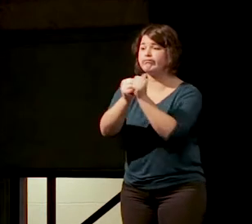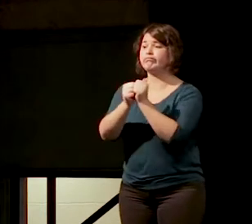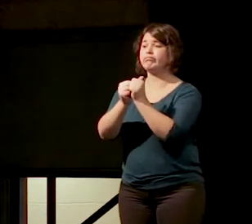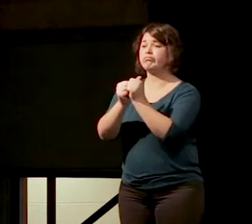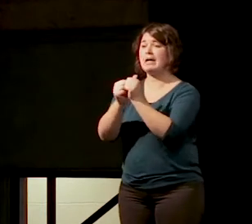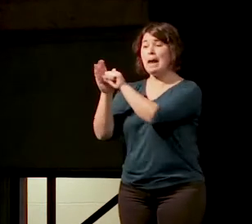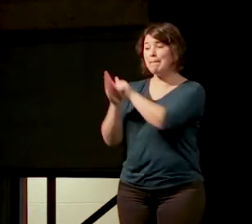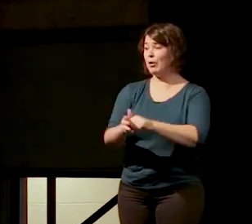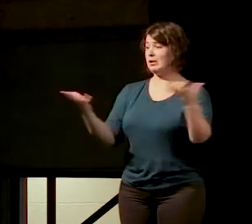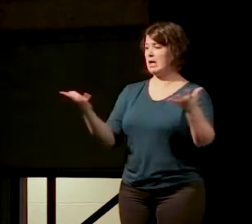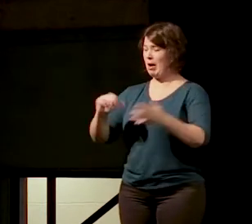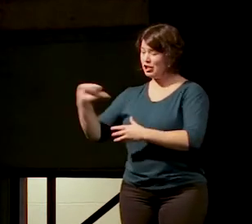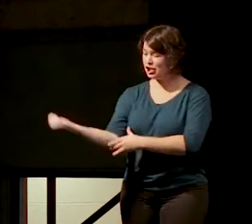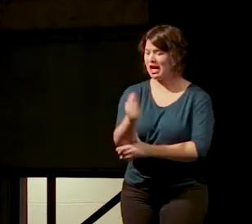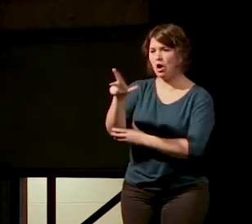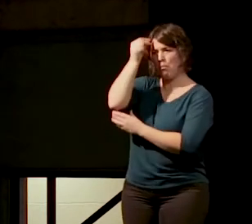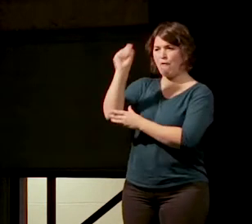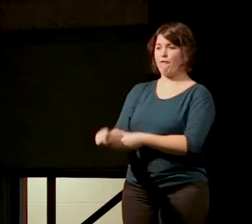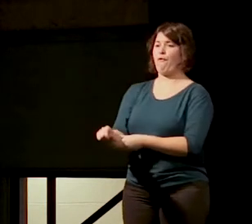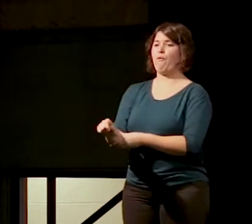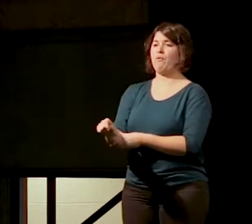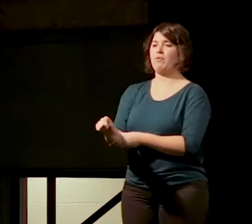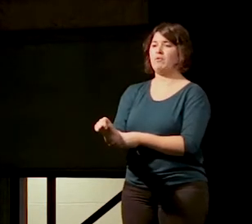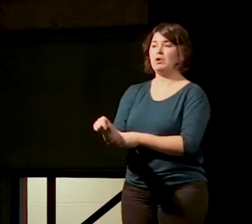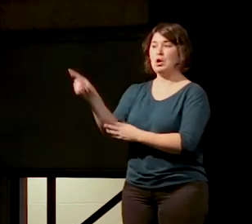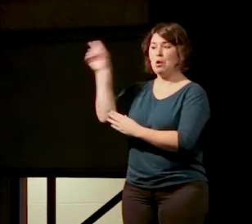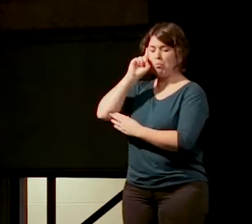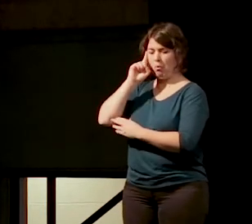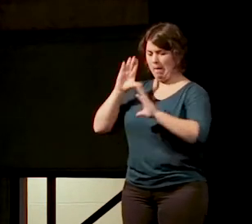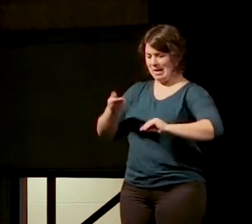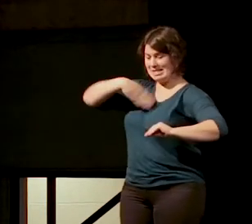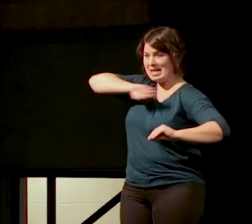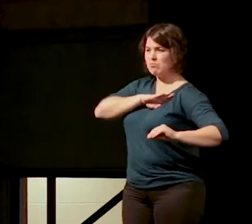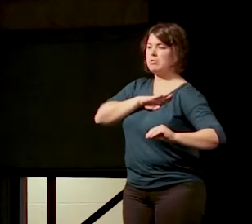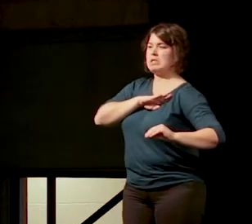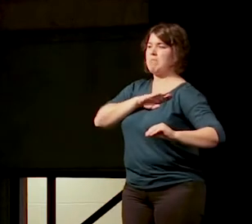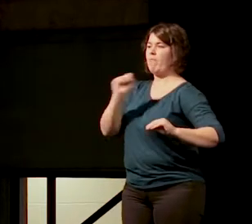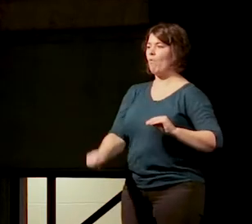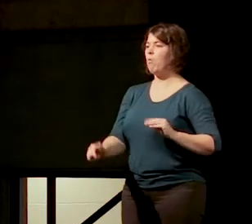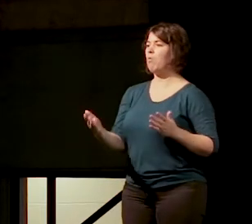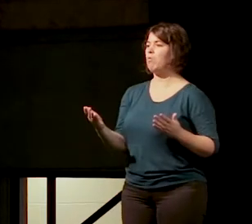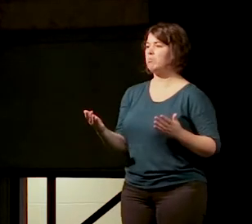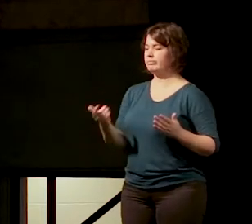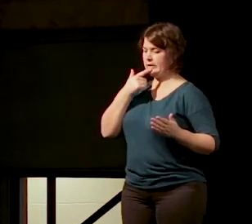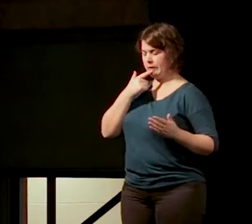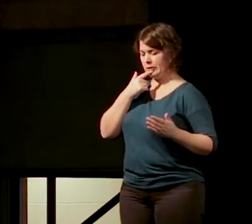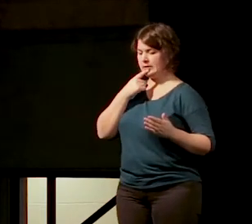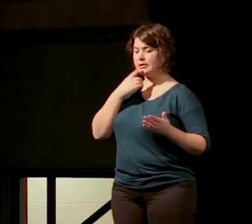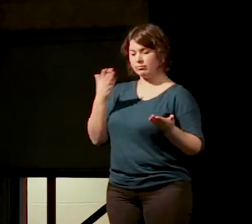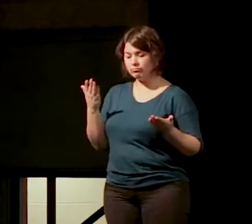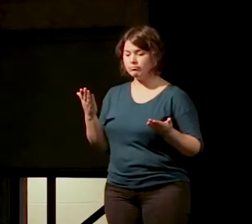priorité est comprise par tous, parce qu'il y a de la responsabilité. Alors on accepte la